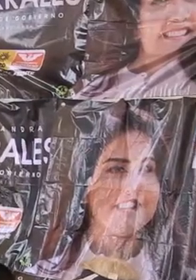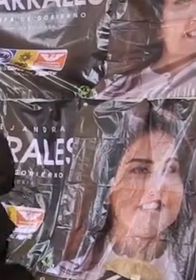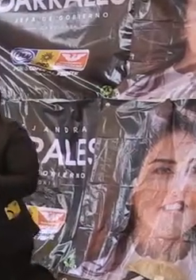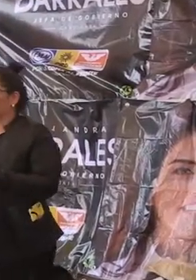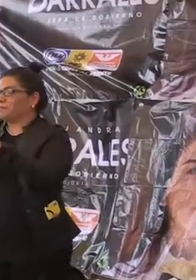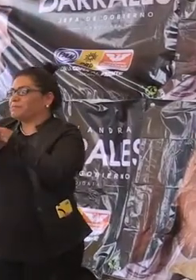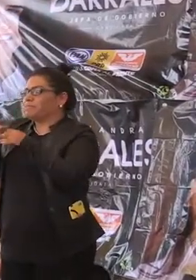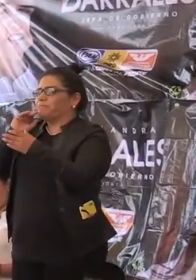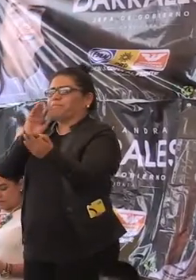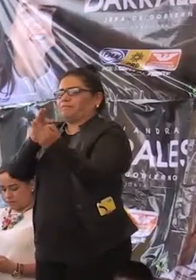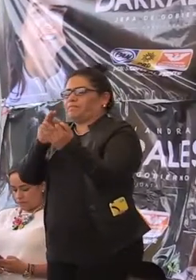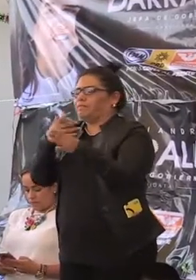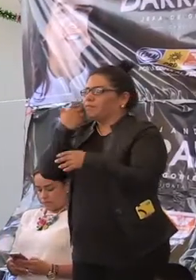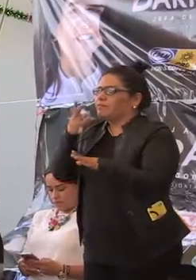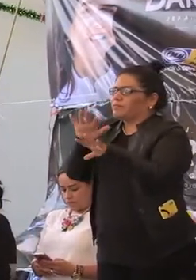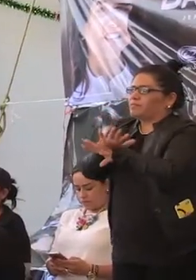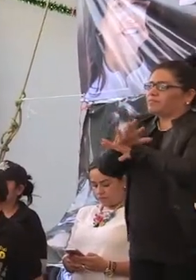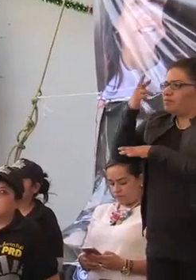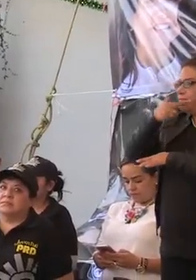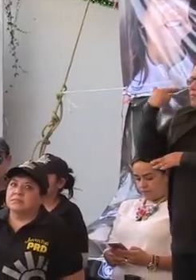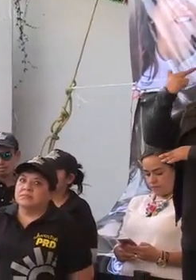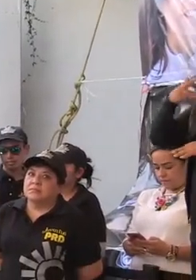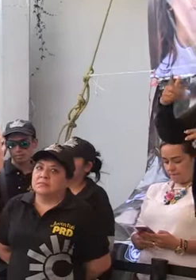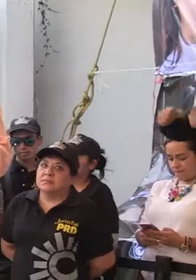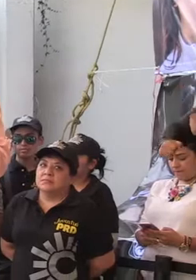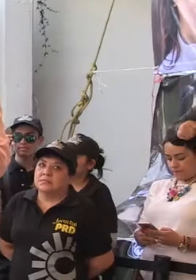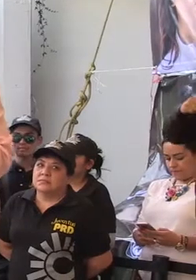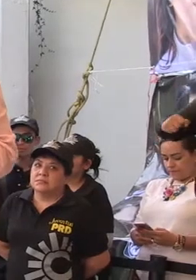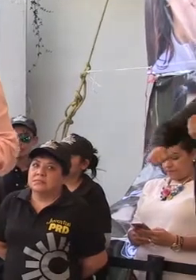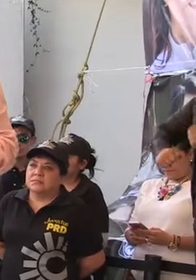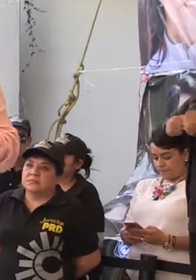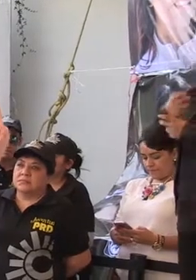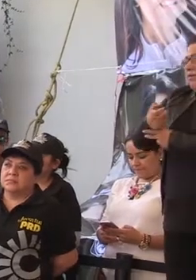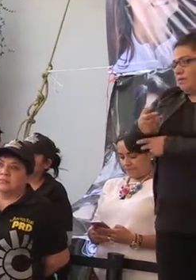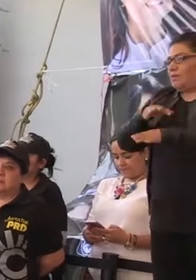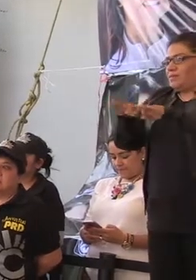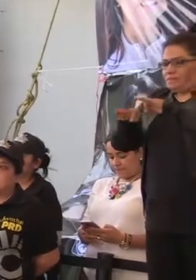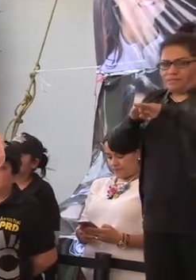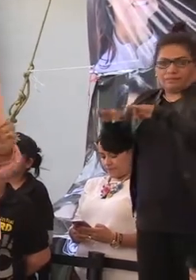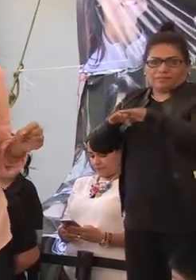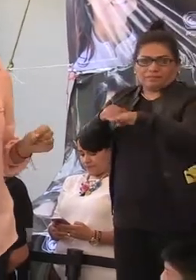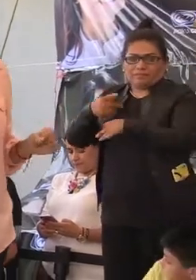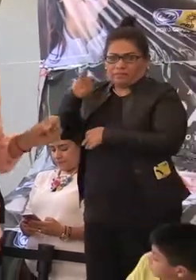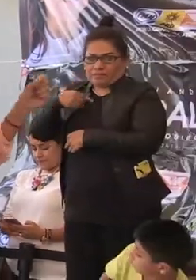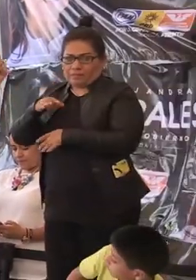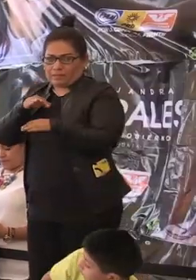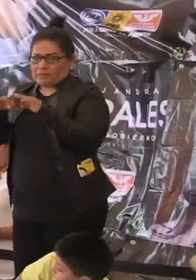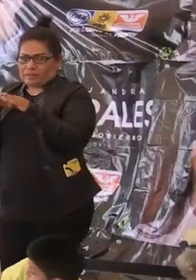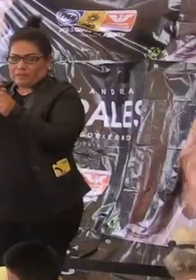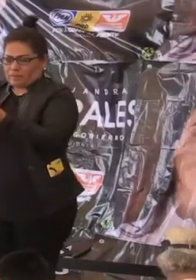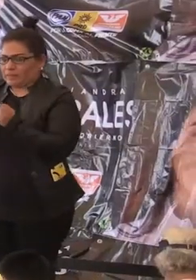gente. Queremos cambiarle ese rostro a Xochimilco. Por eso vamos a trabajar para que de Xochimilco se